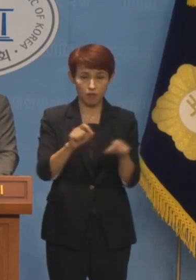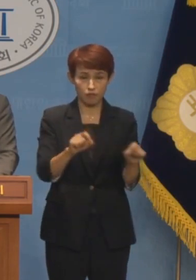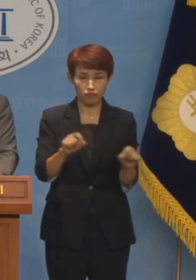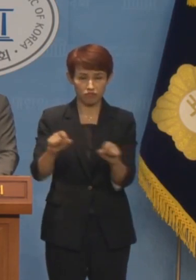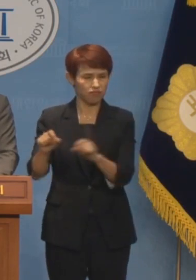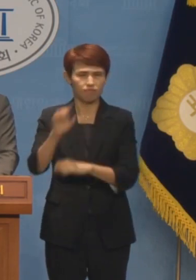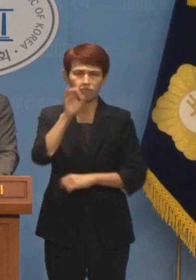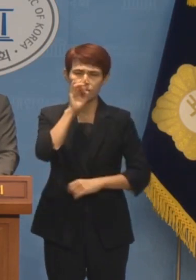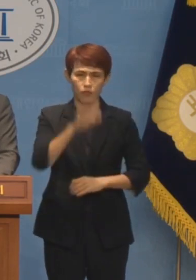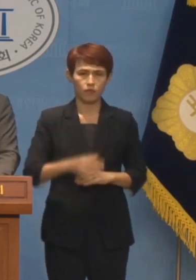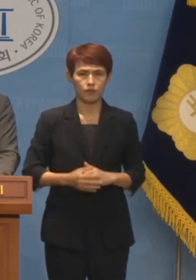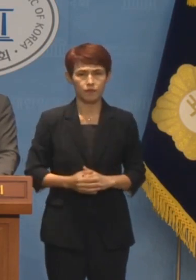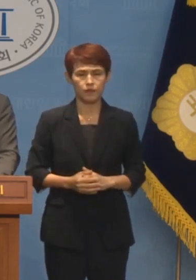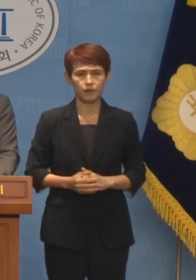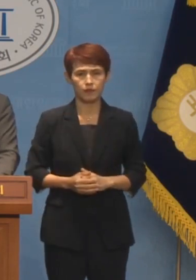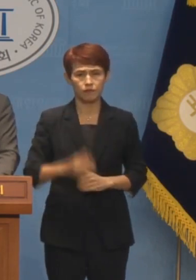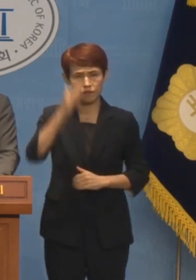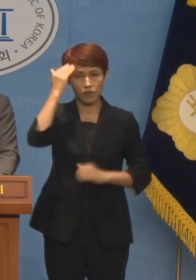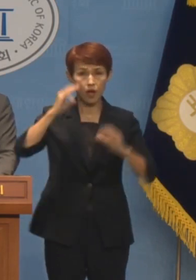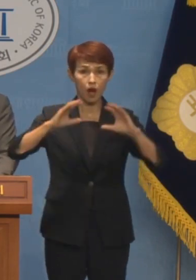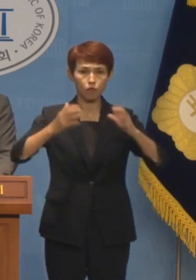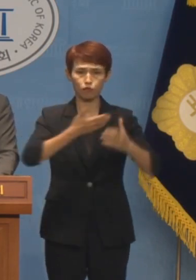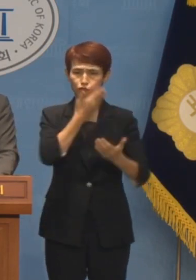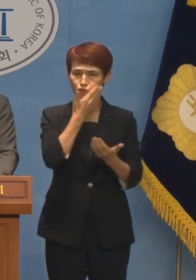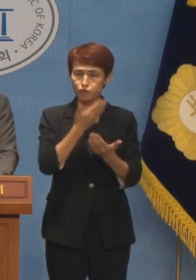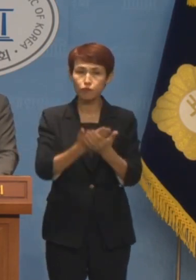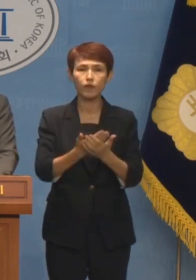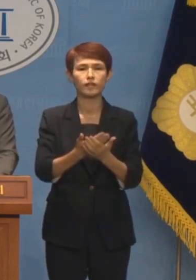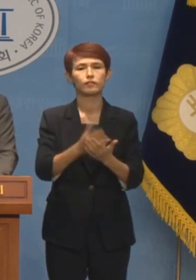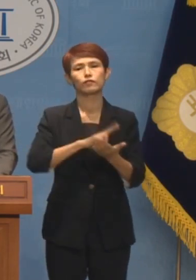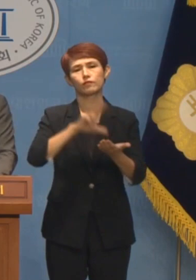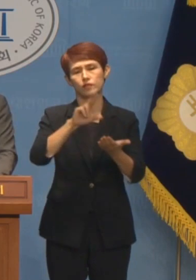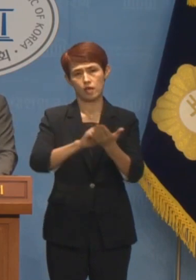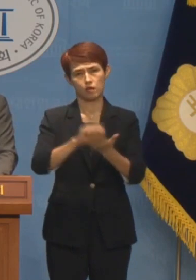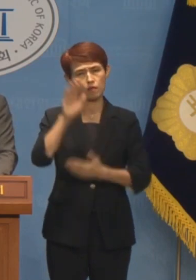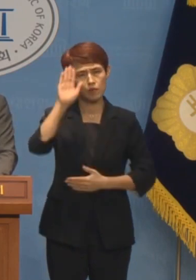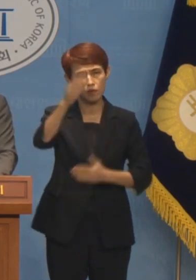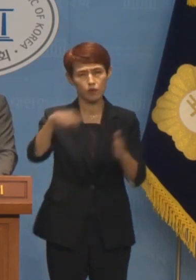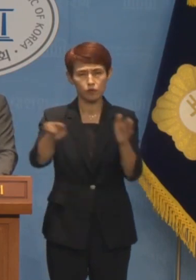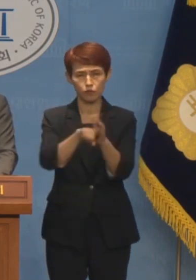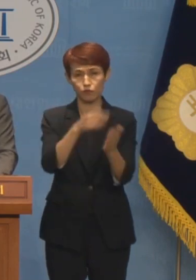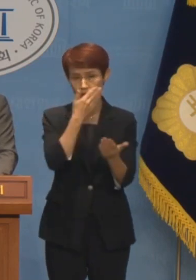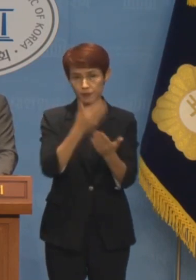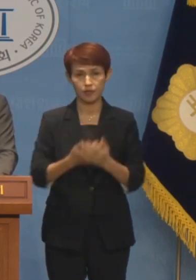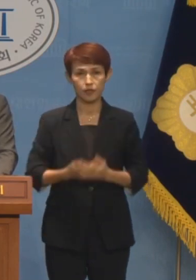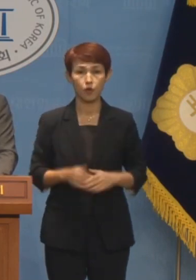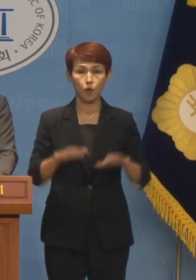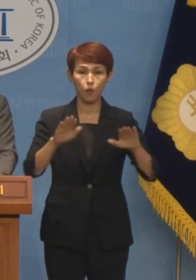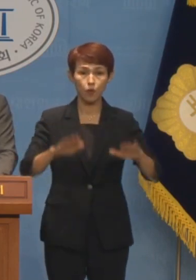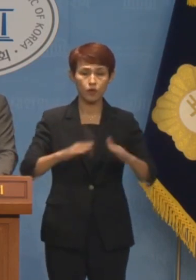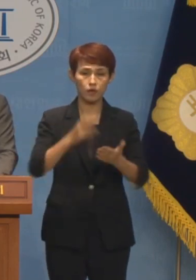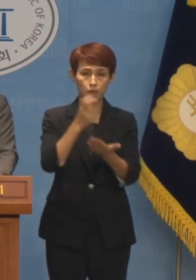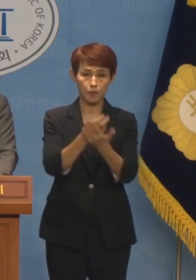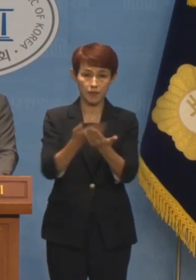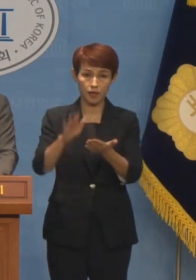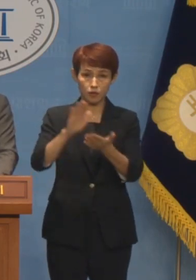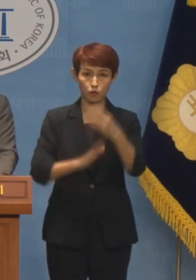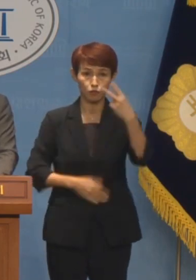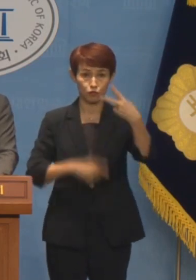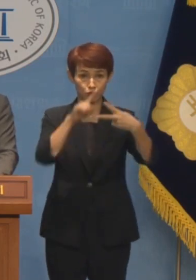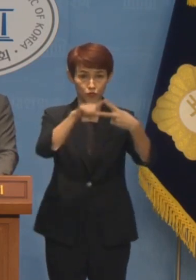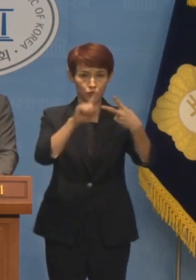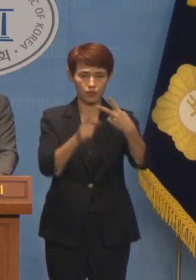될 지금 우리 대한민국의 과제이자 미래입니다. 오늘 소개한 두 건의 개정안이